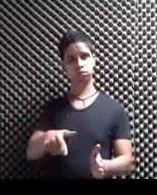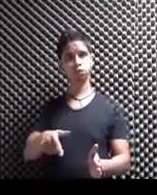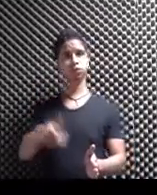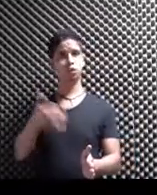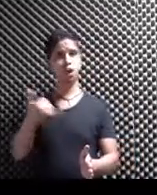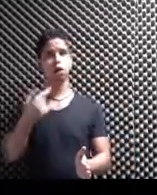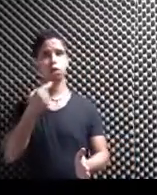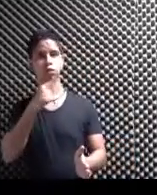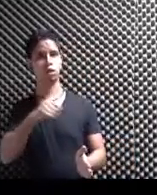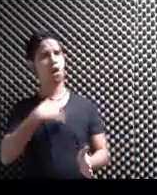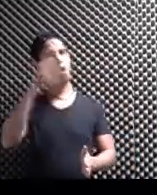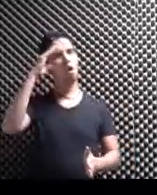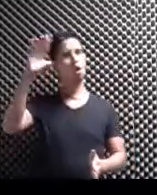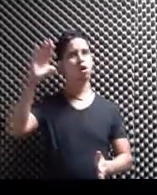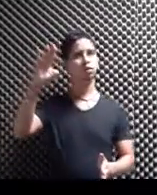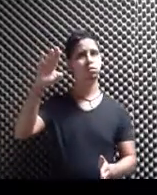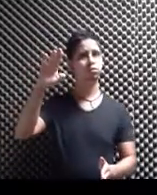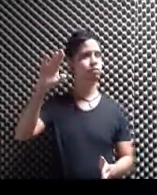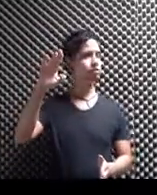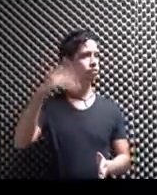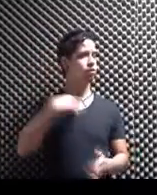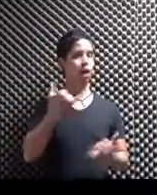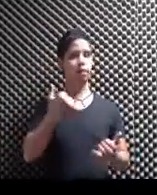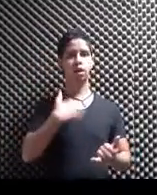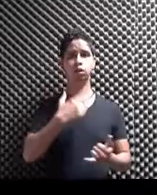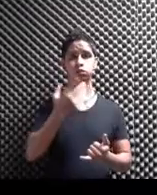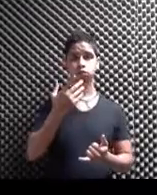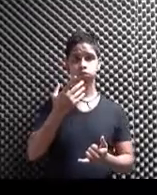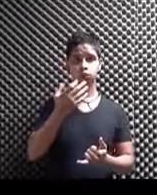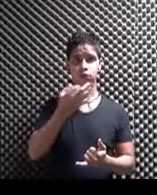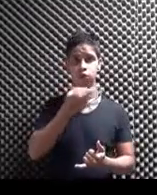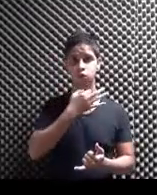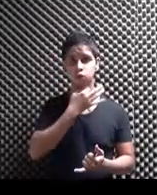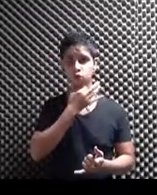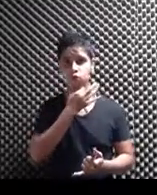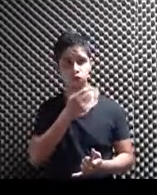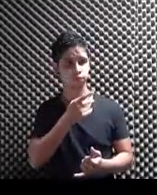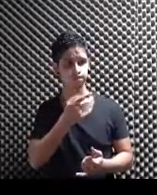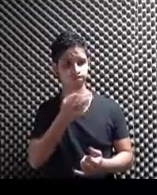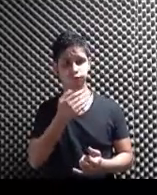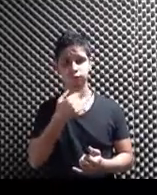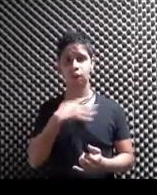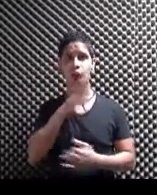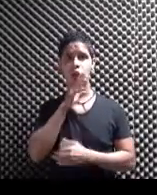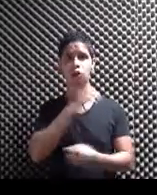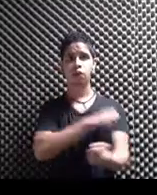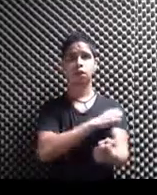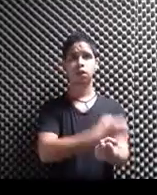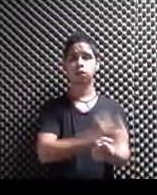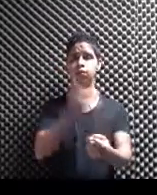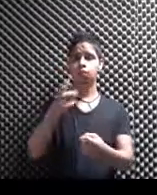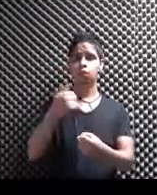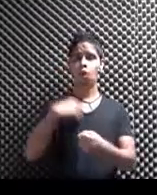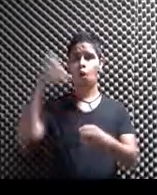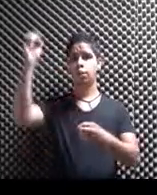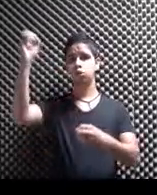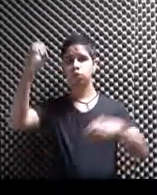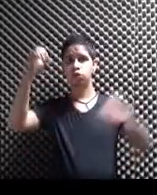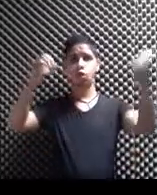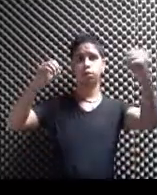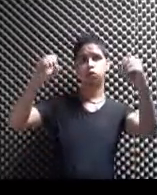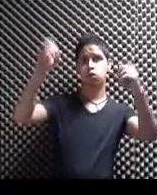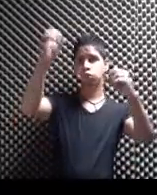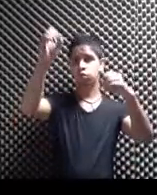Ahora sí Hola Mira, está bien curioso porque hablando de energías ustedes están opinando sobre las